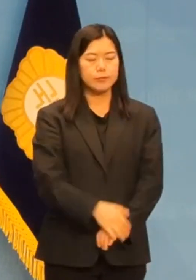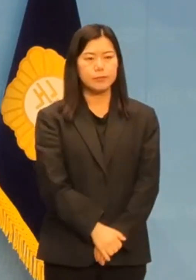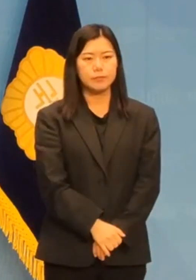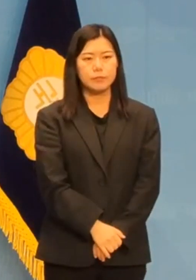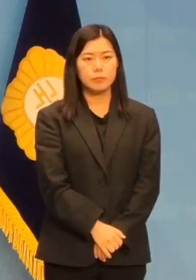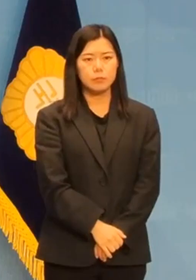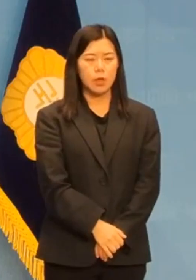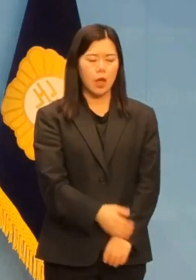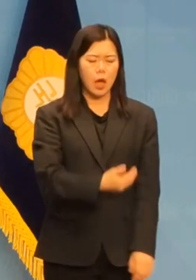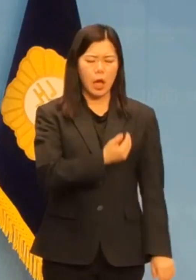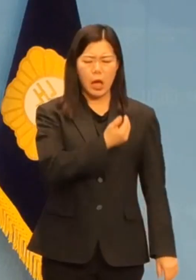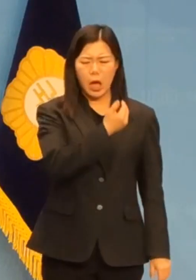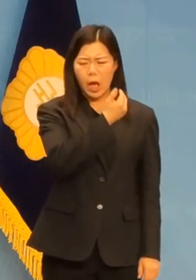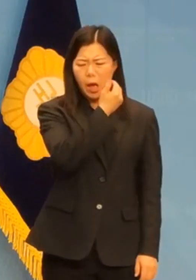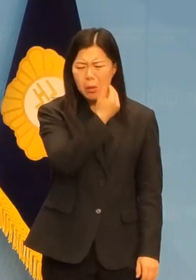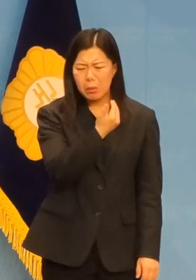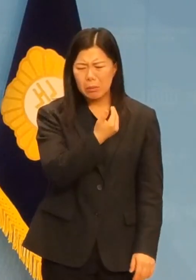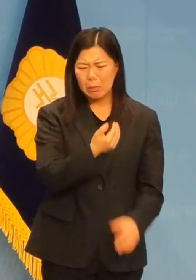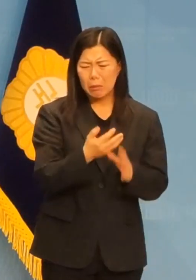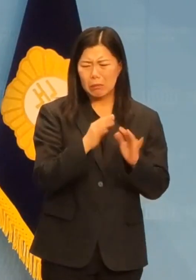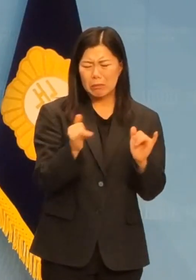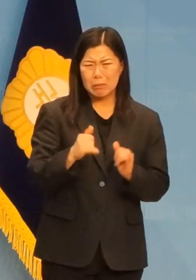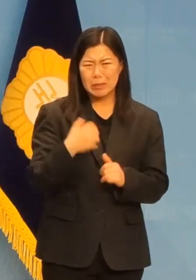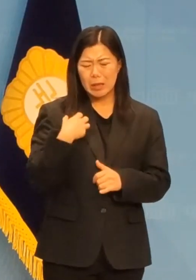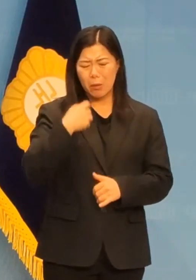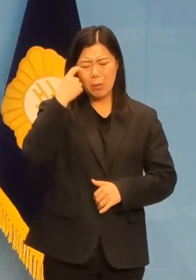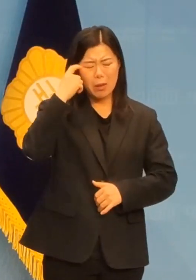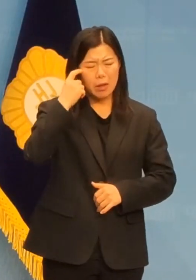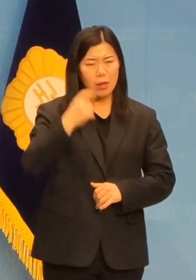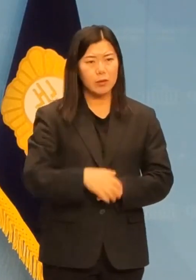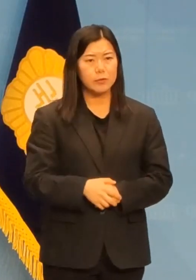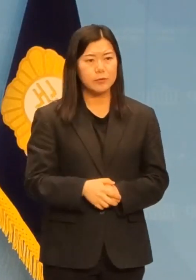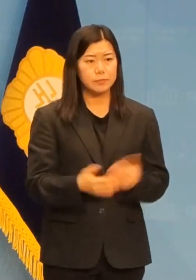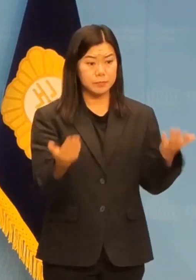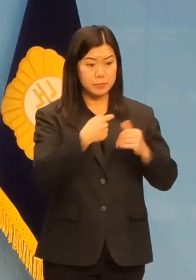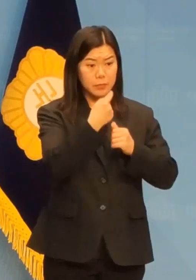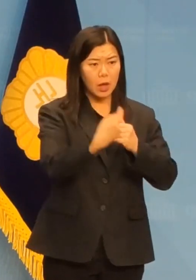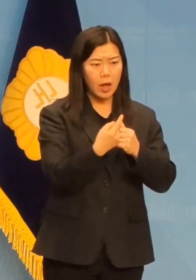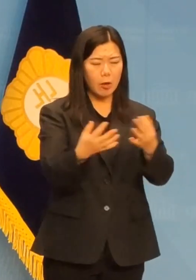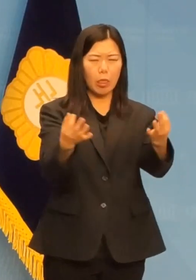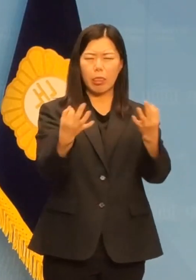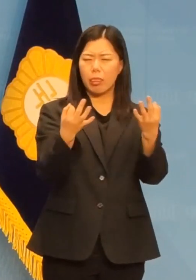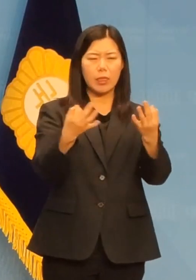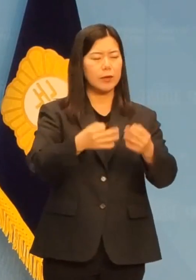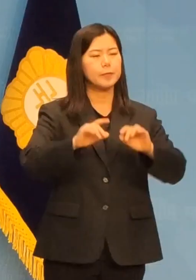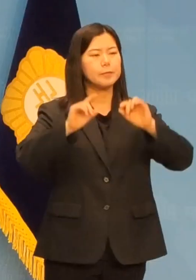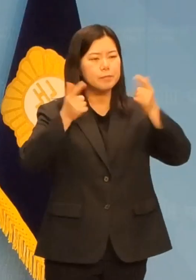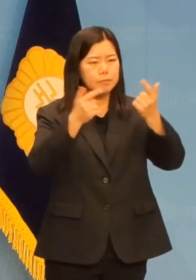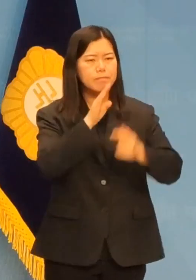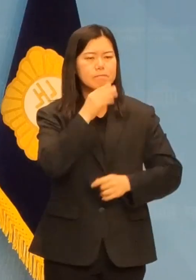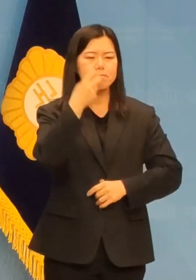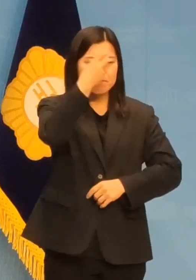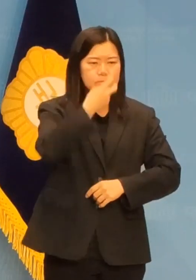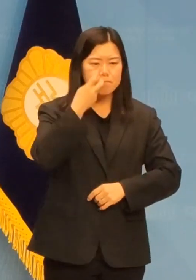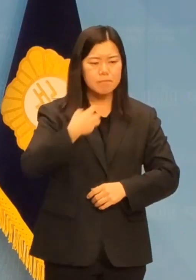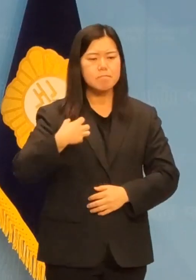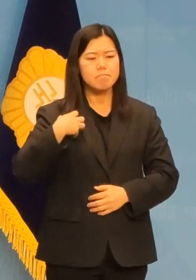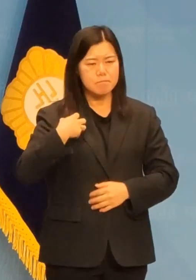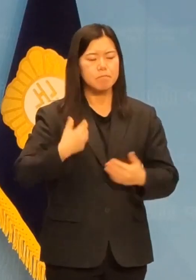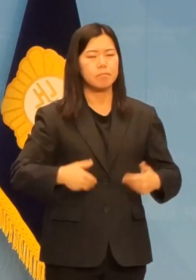왜 부끄러움은 늘 국민 몫이어야 합니까? 업무보고는 쇼가 아니라 검증과 책임의